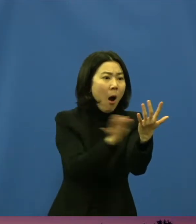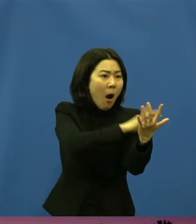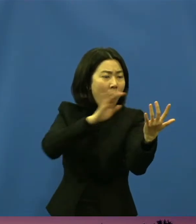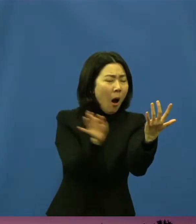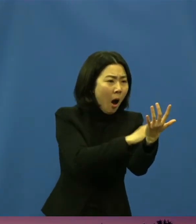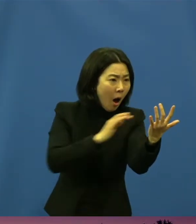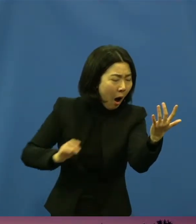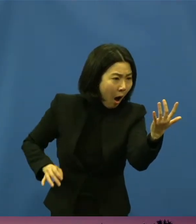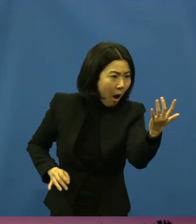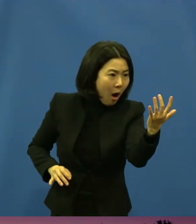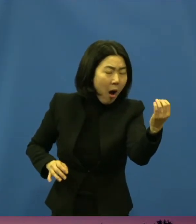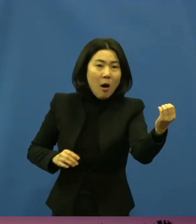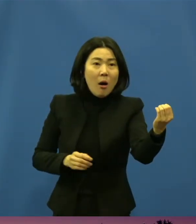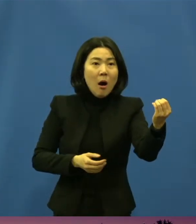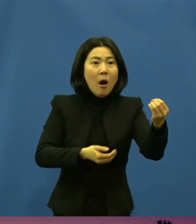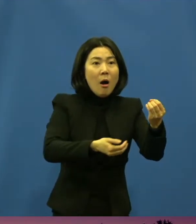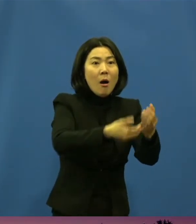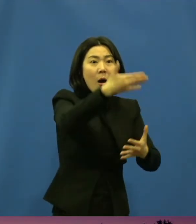터치하는 순간에